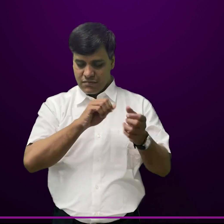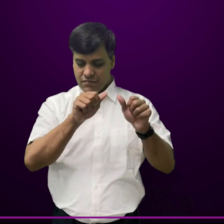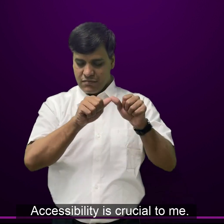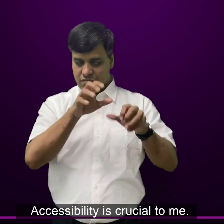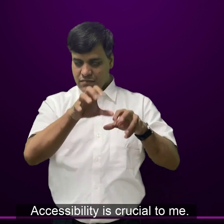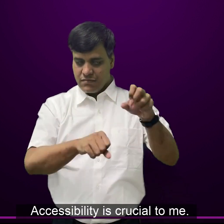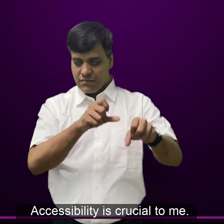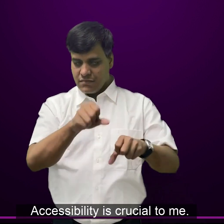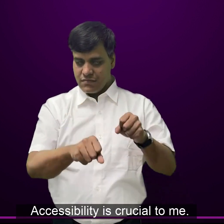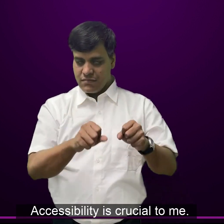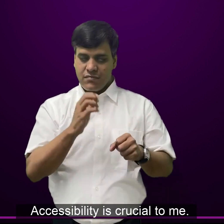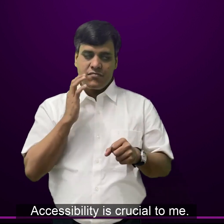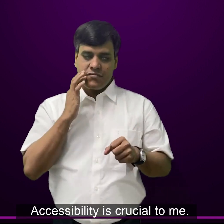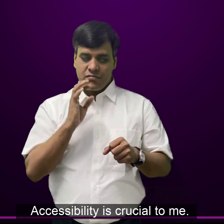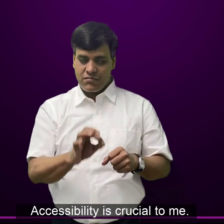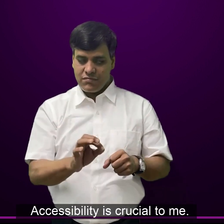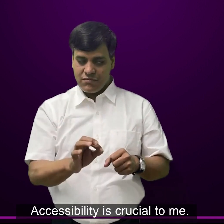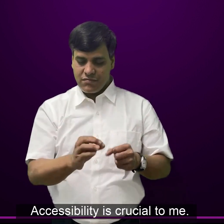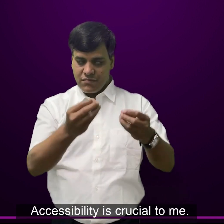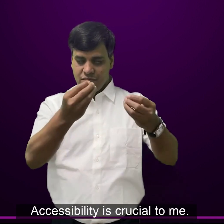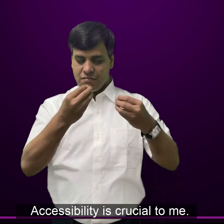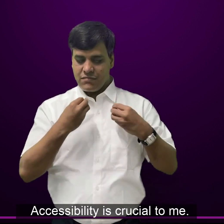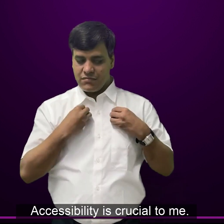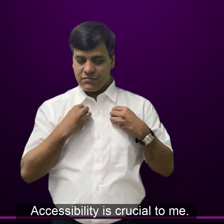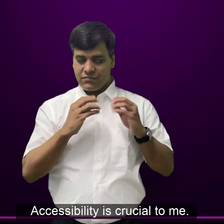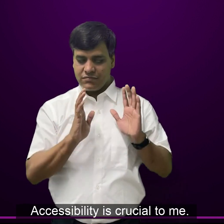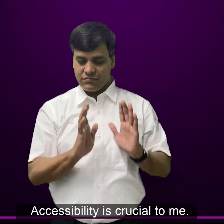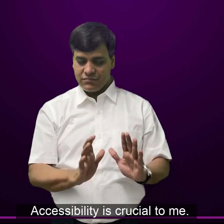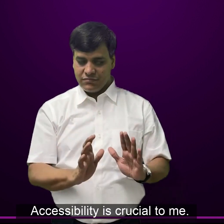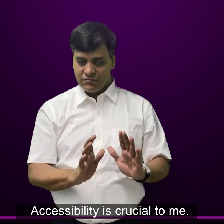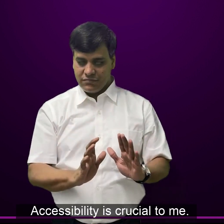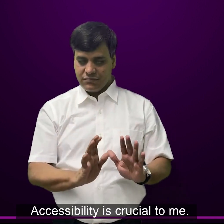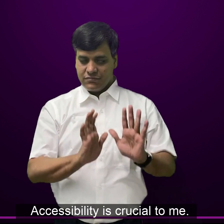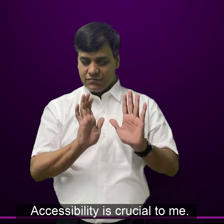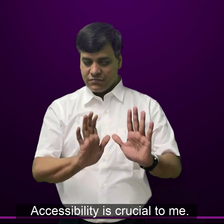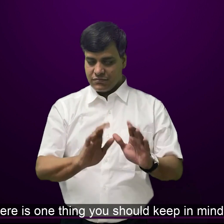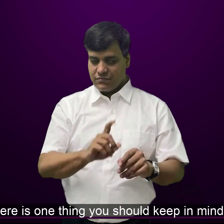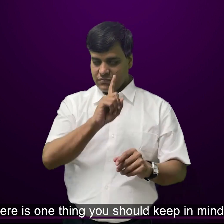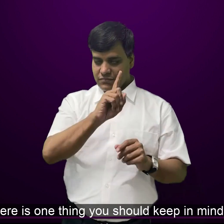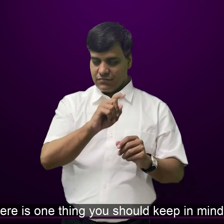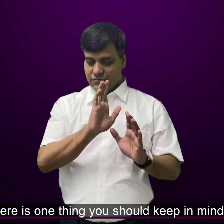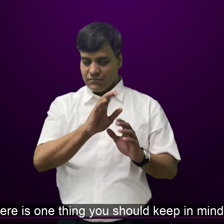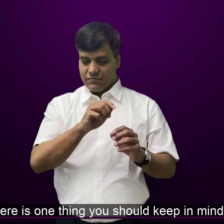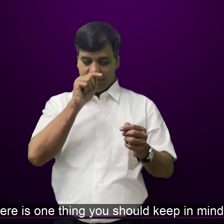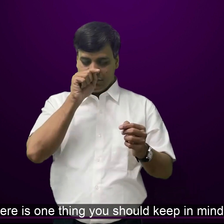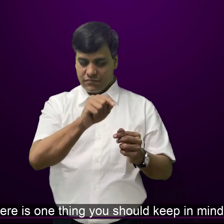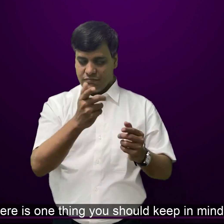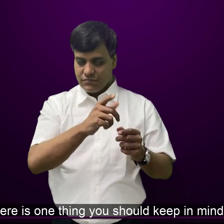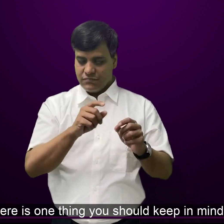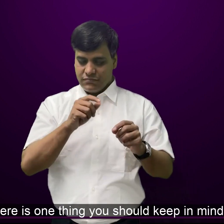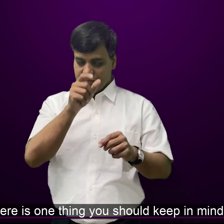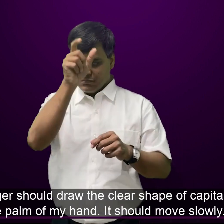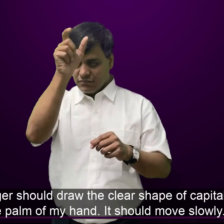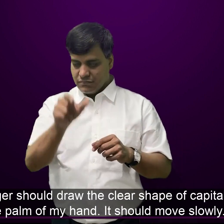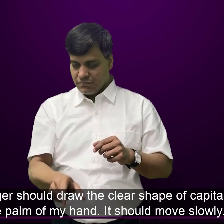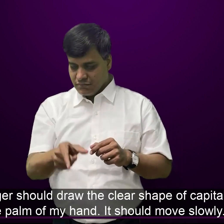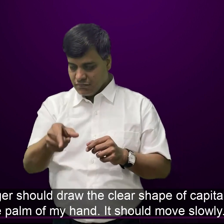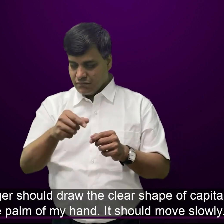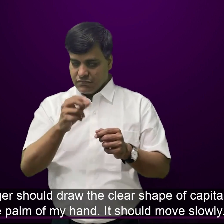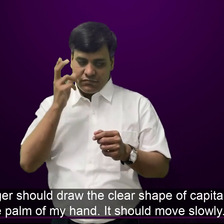जाए। ऐसे मुझे किसी ने मदद करी, लेकिन यह हमारा समय बर्बाद करता है। इसलिए सुगमता हमारे लिए बहुत ज़रूरी है और